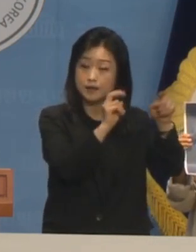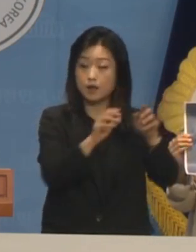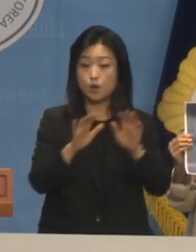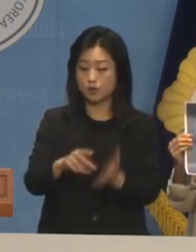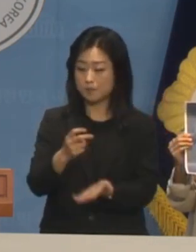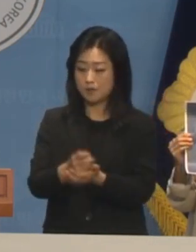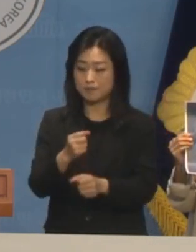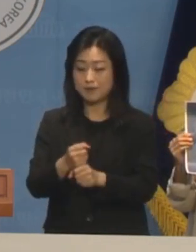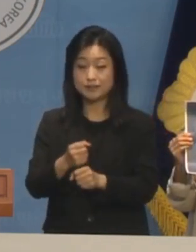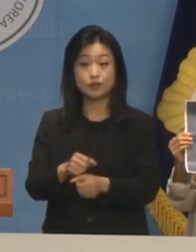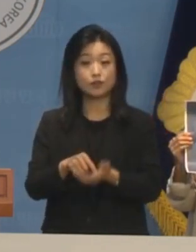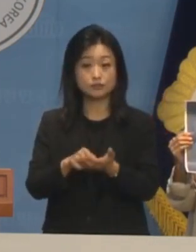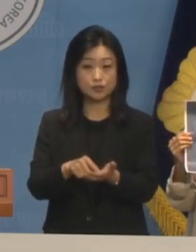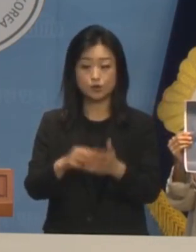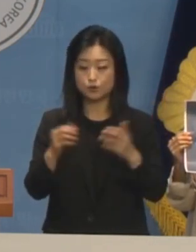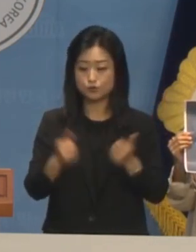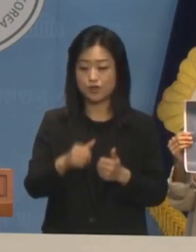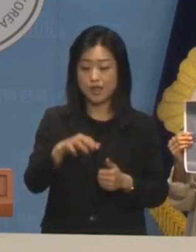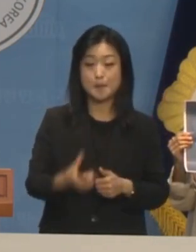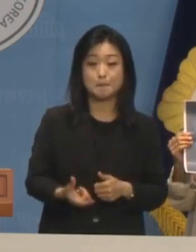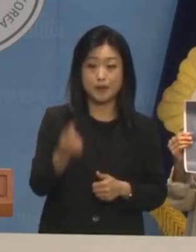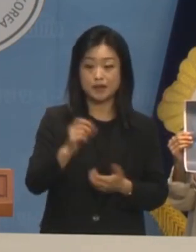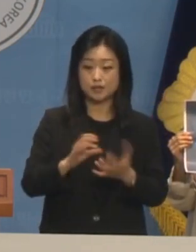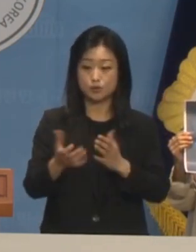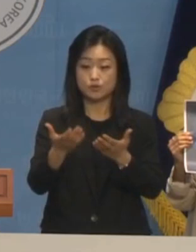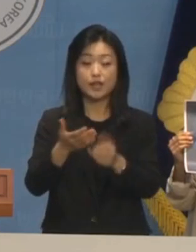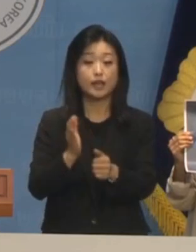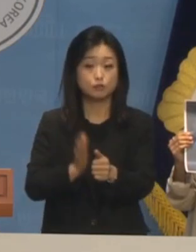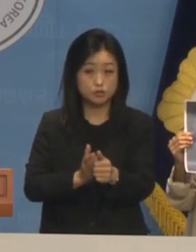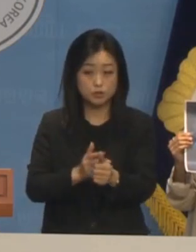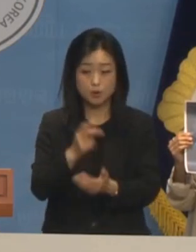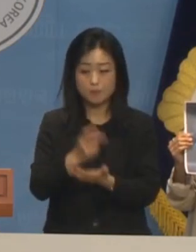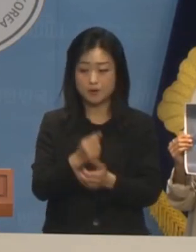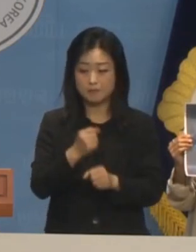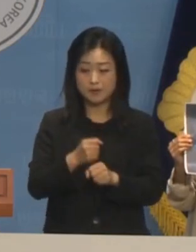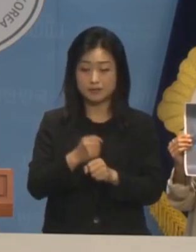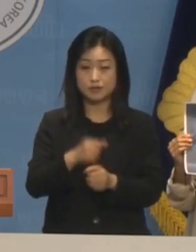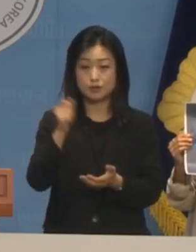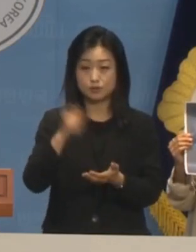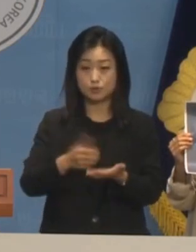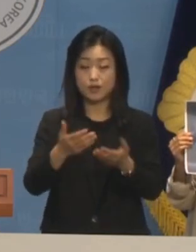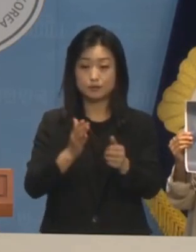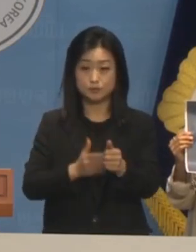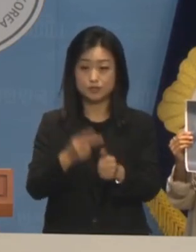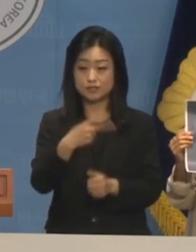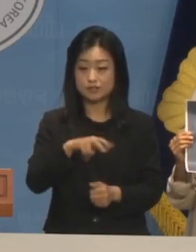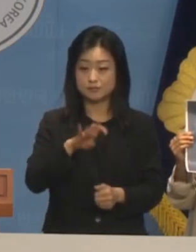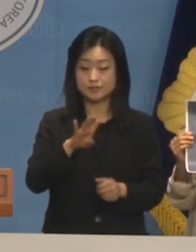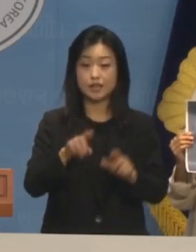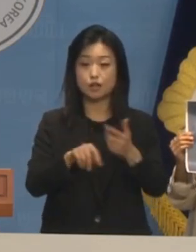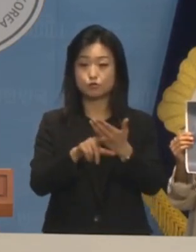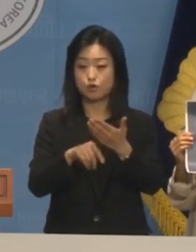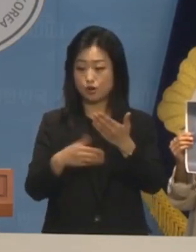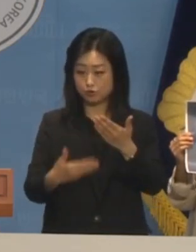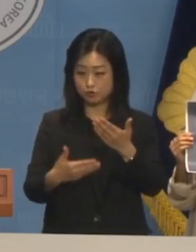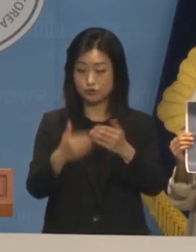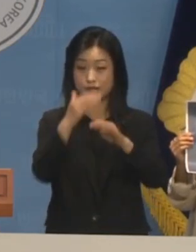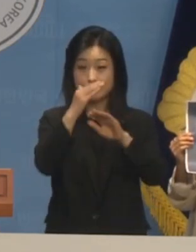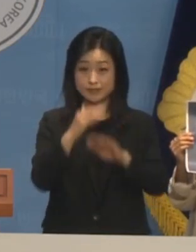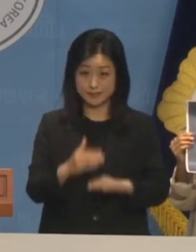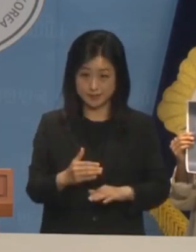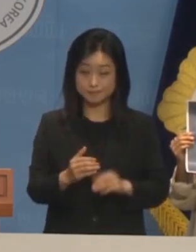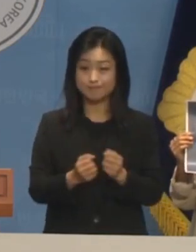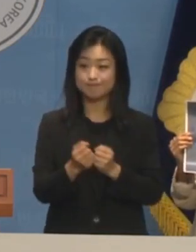발의를 계기로 국회에서는 조속히 논의하여 입법이 이루어져야 합니다. 2024년 9월 9일 기자회견